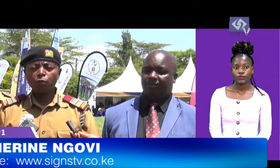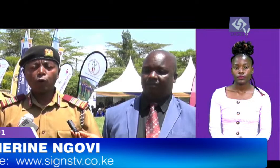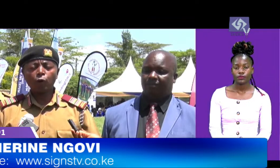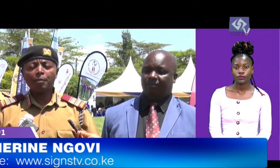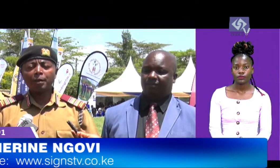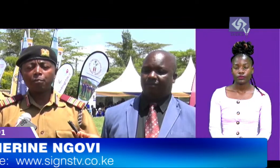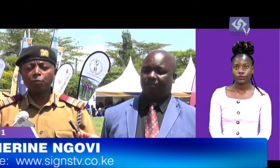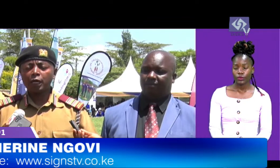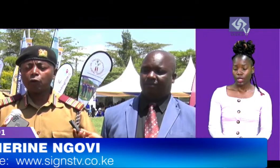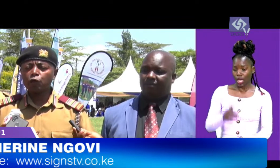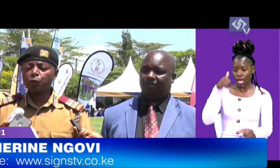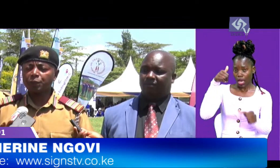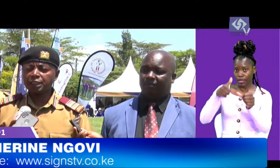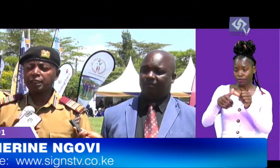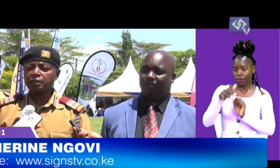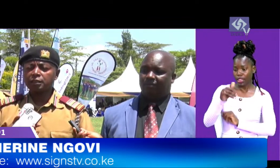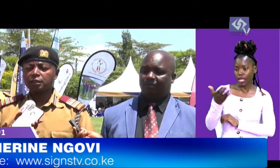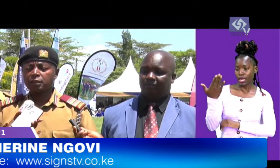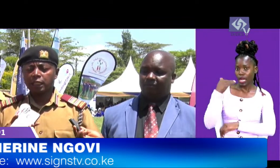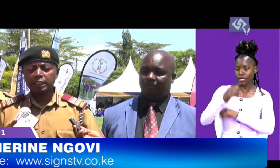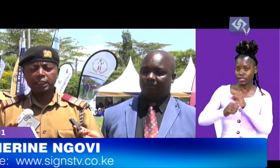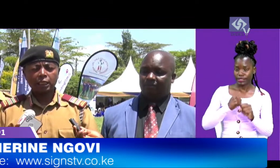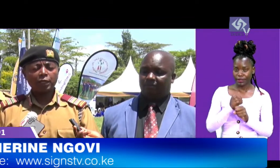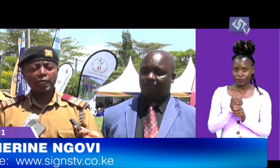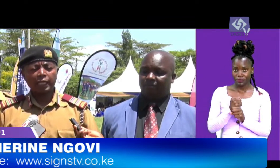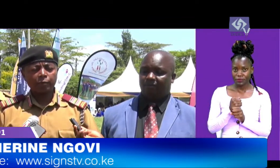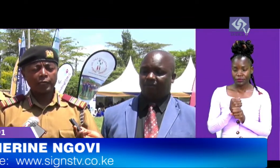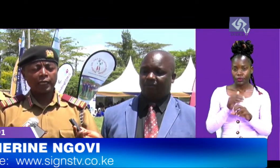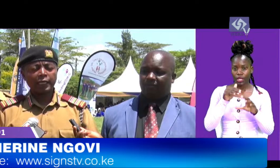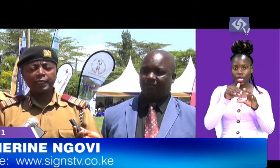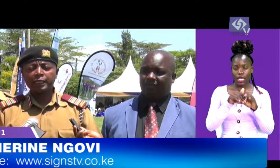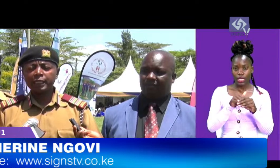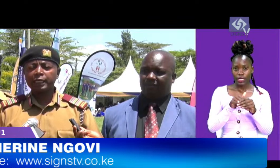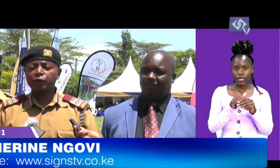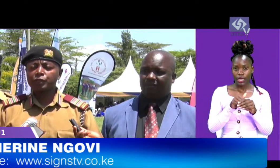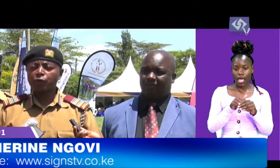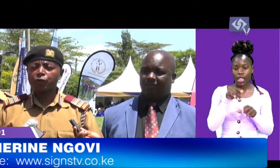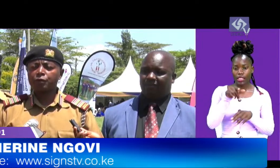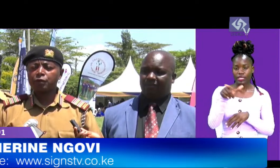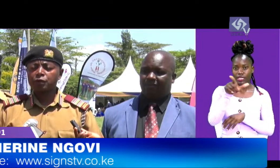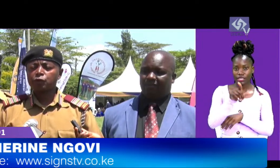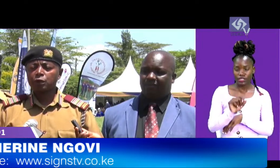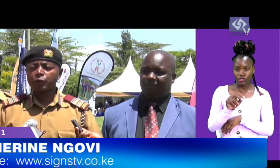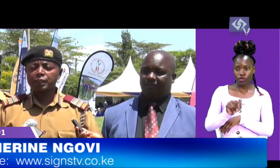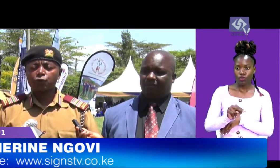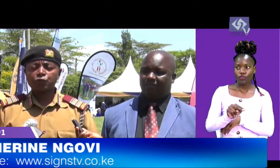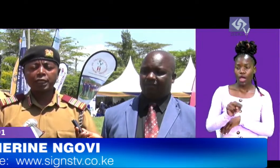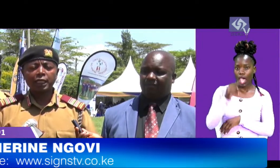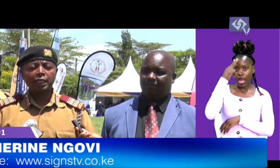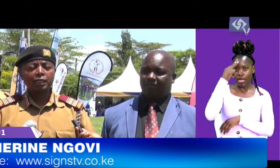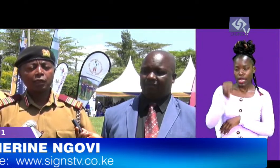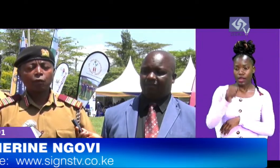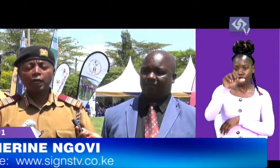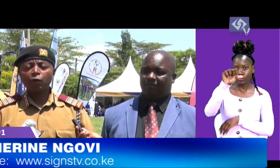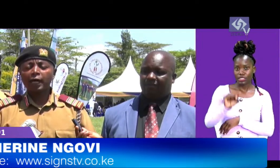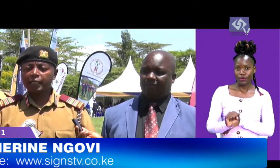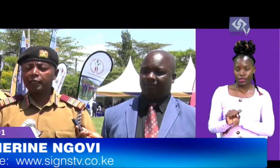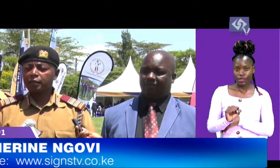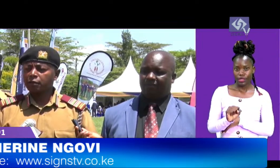Nakumbuka kwamba mwaka uliopita katika wilaya hii ya Narok South tuliweza kushika wanawake